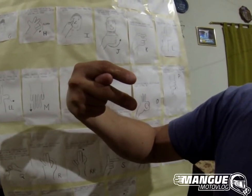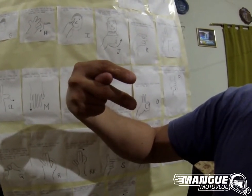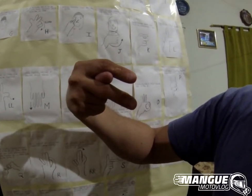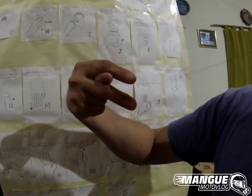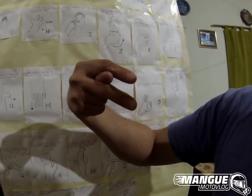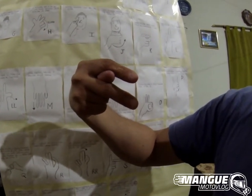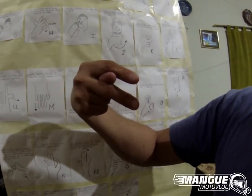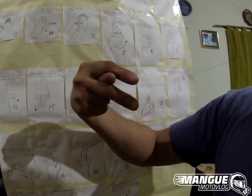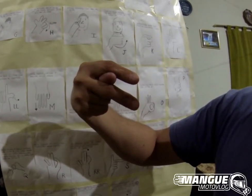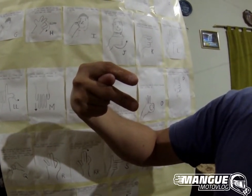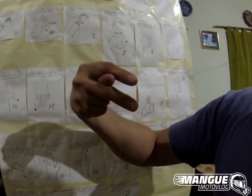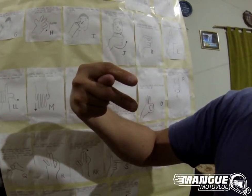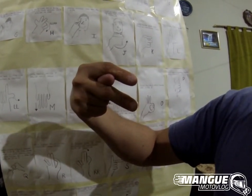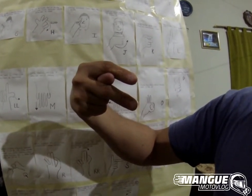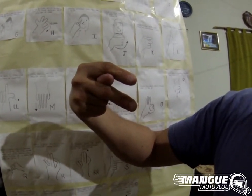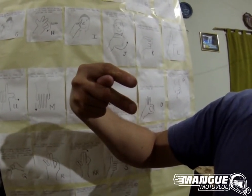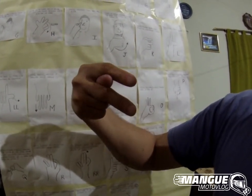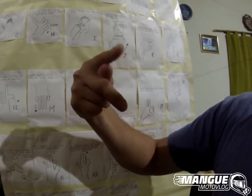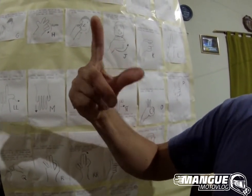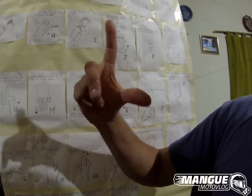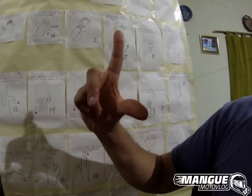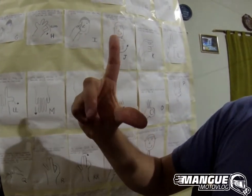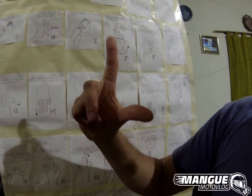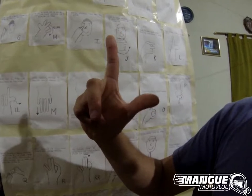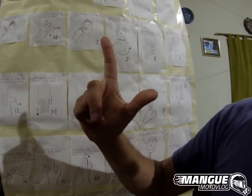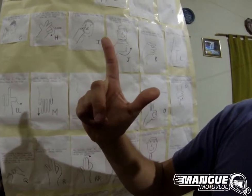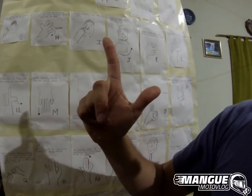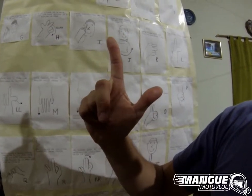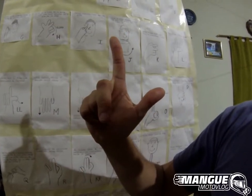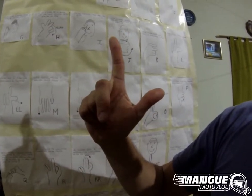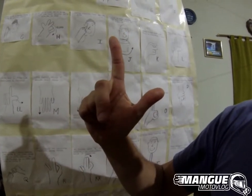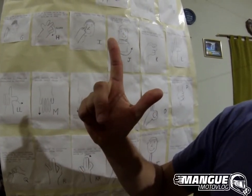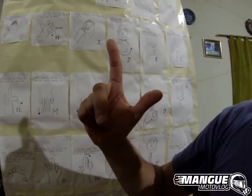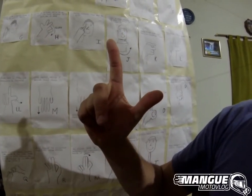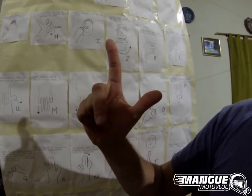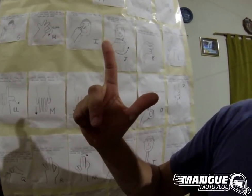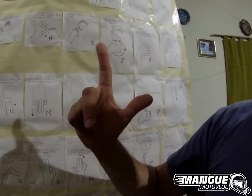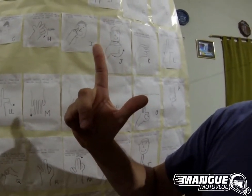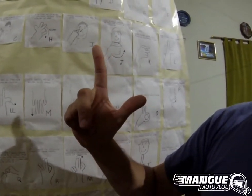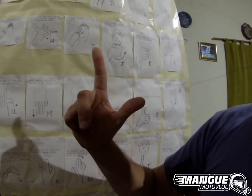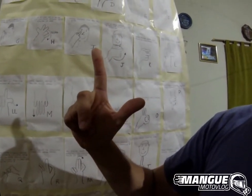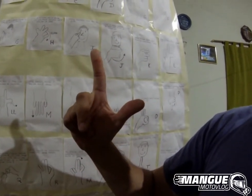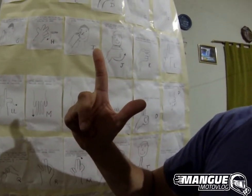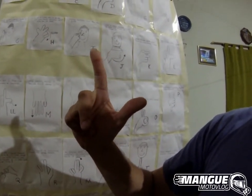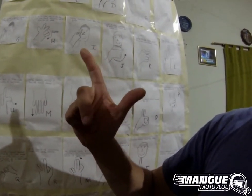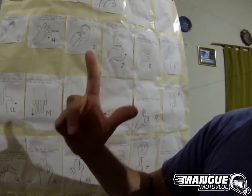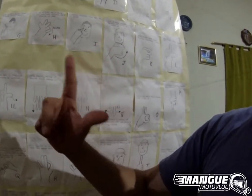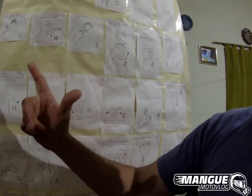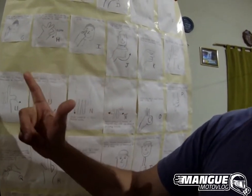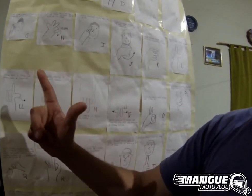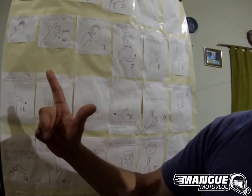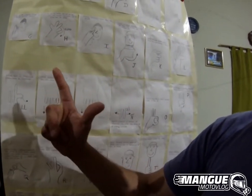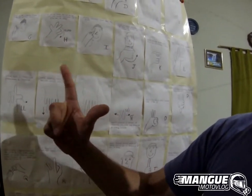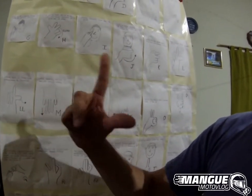K. Luego la L. De esta forma, la L la llevamos una